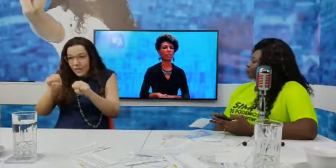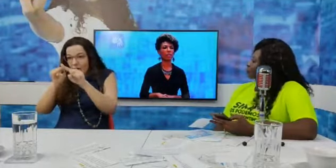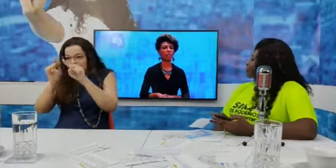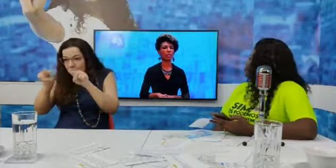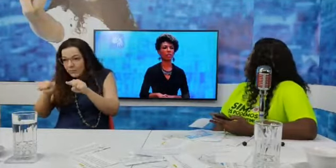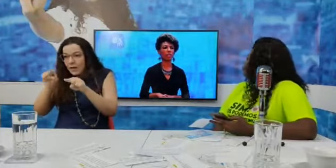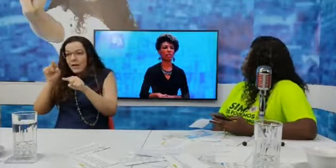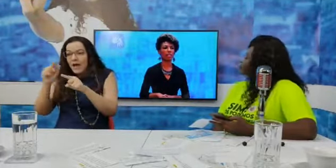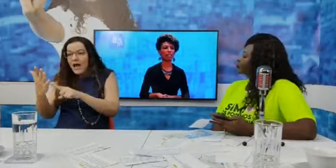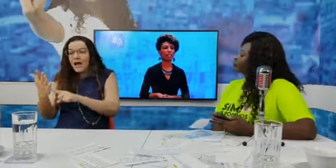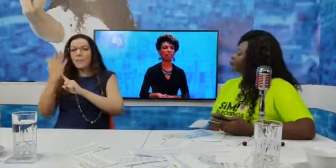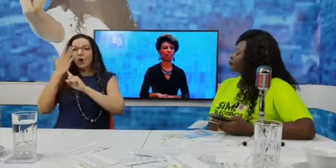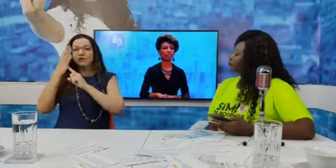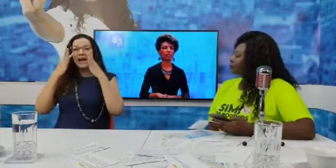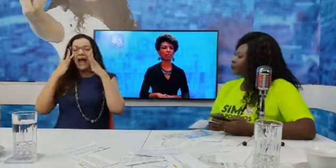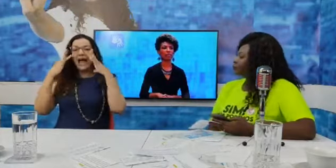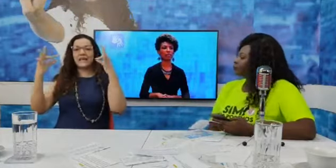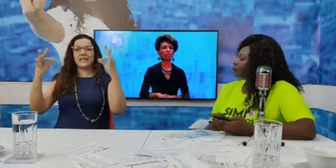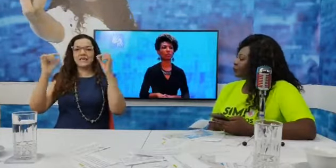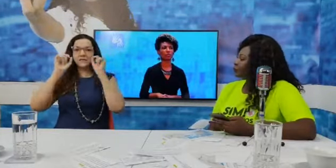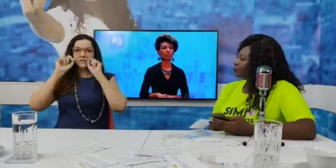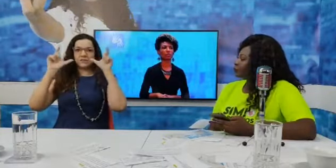Assim como nos hospitais.